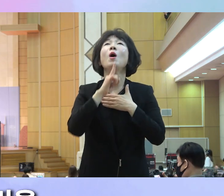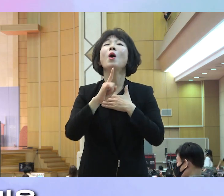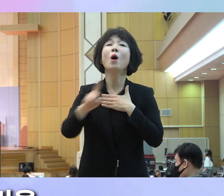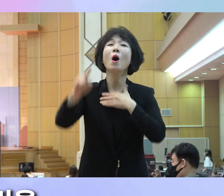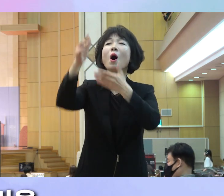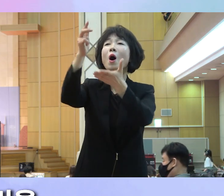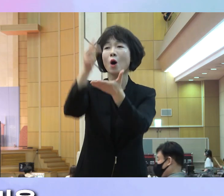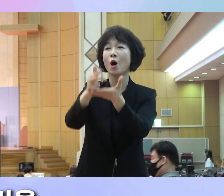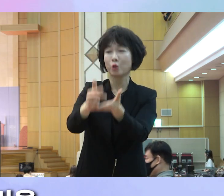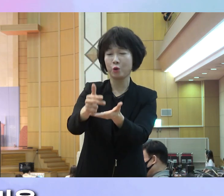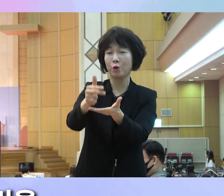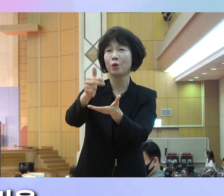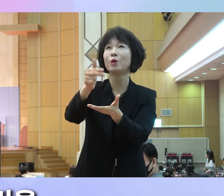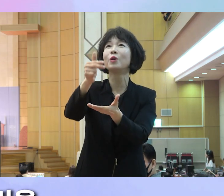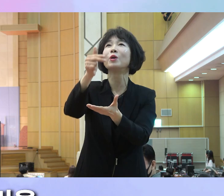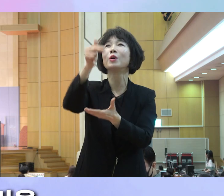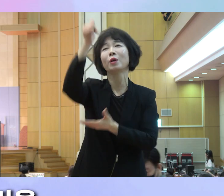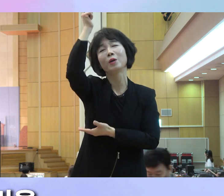오